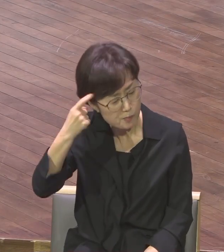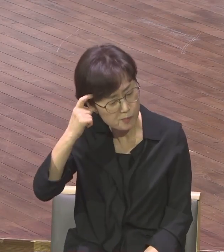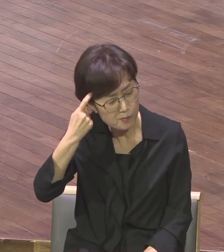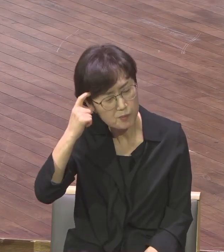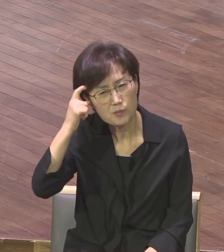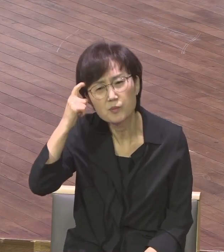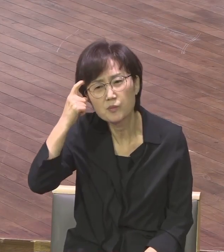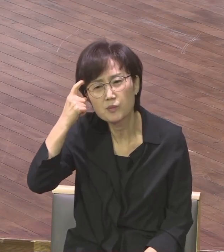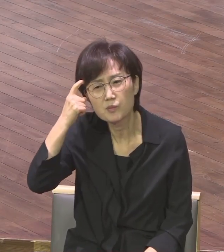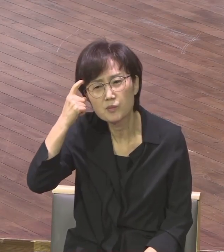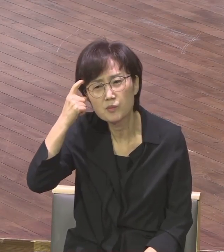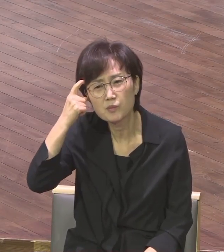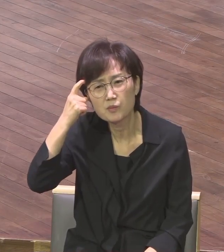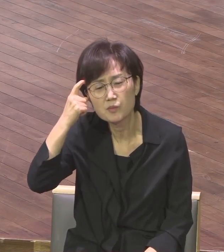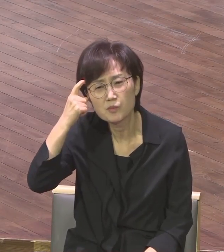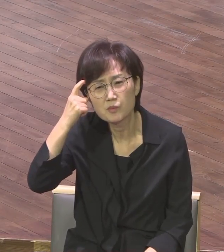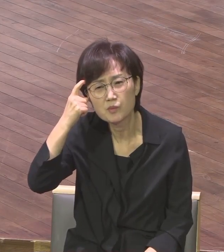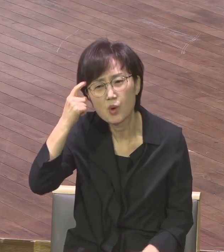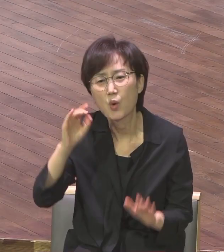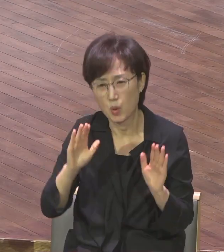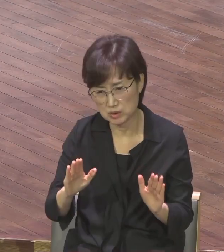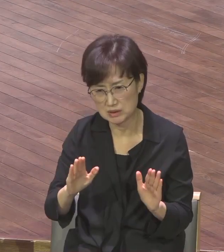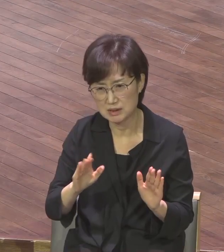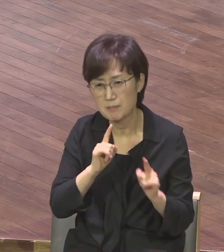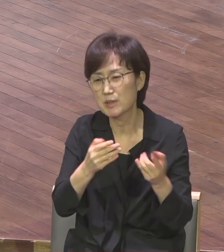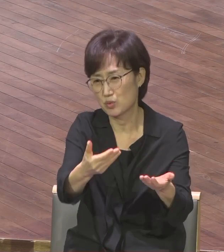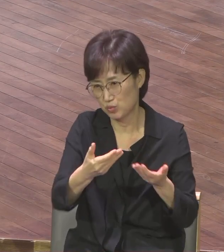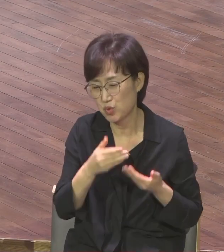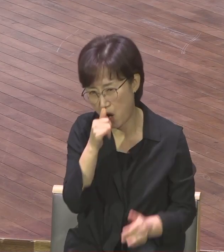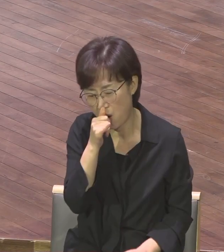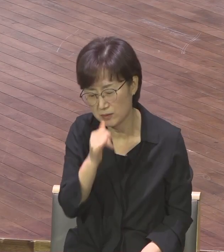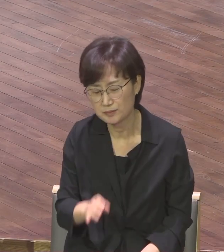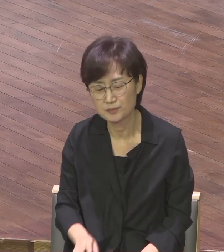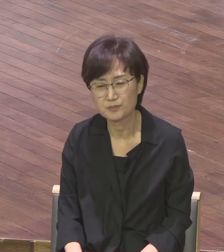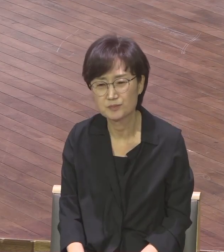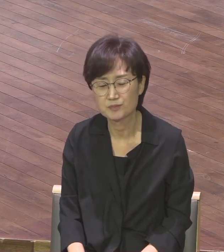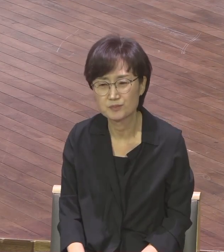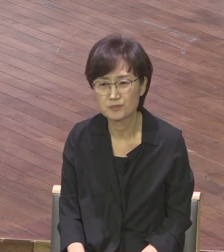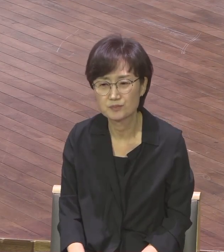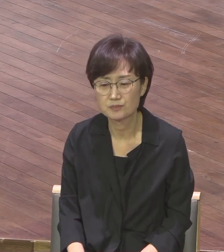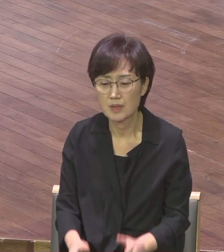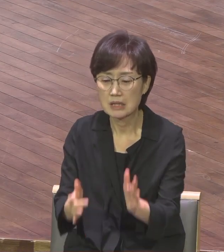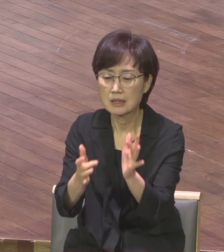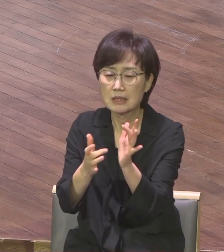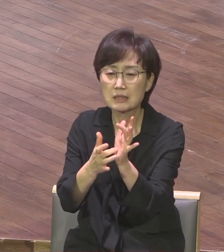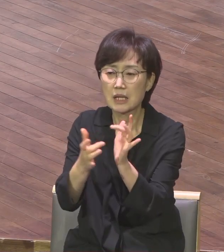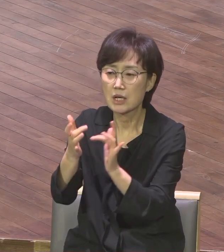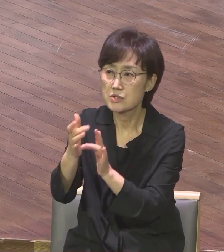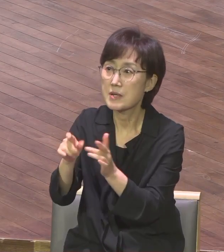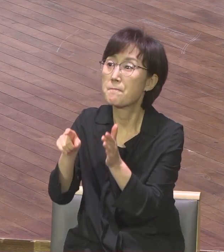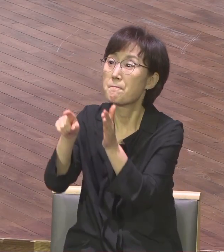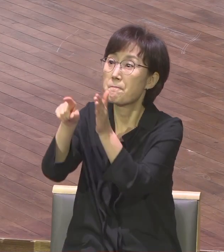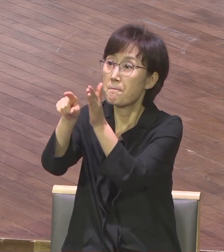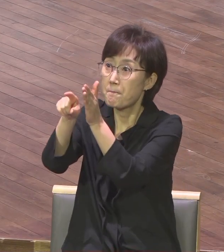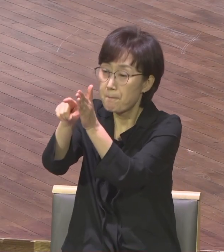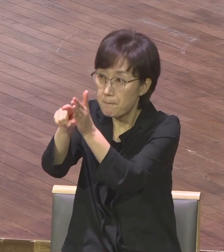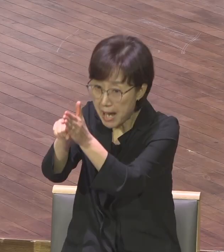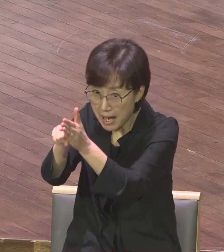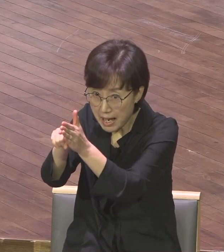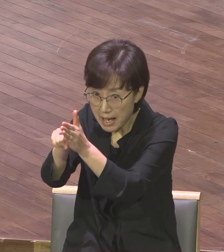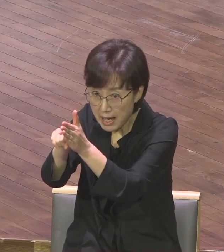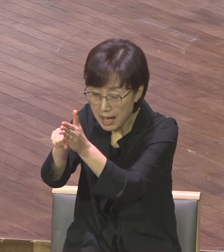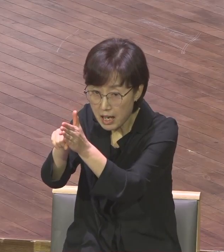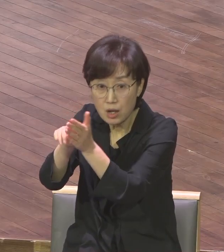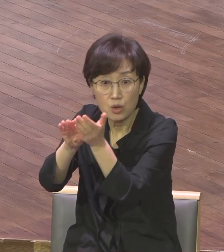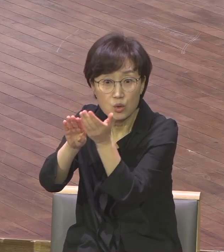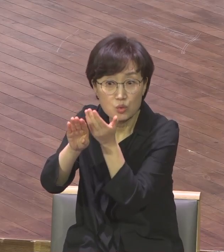대한 이 강조를 여기서 지금 하고 있습니다. 예수님 믿고 난 이후에 가장